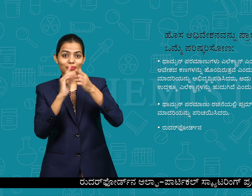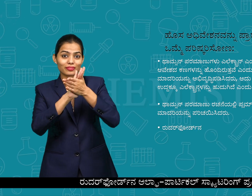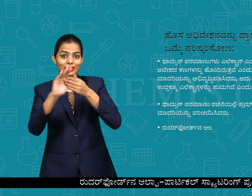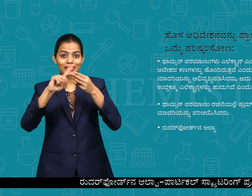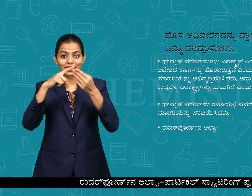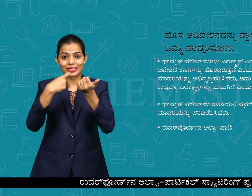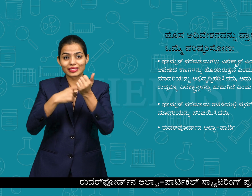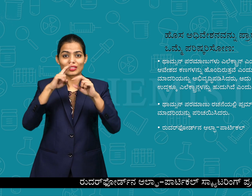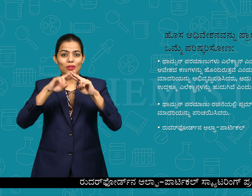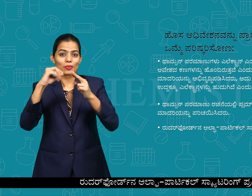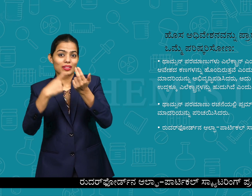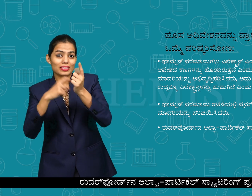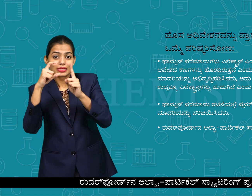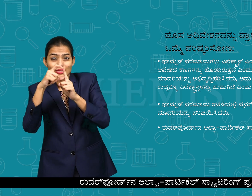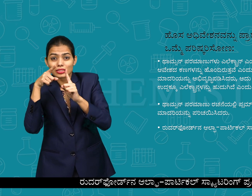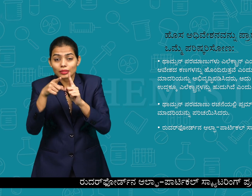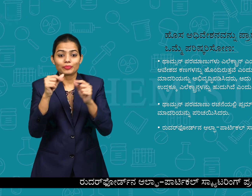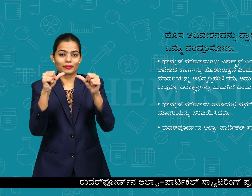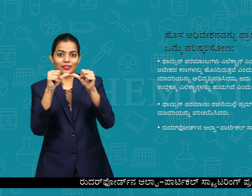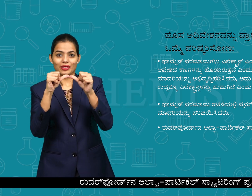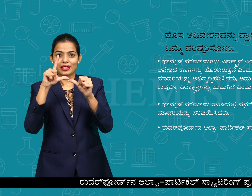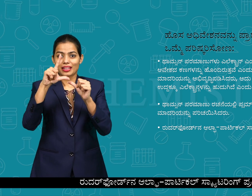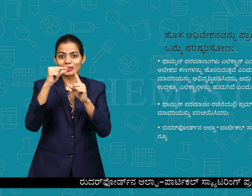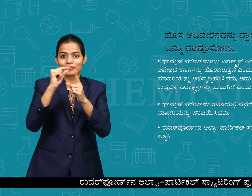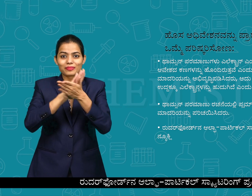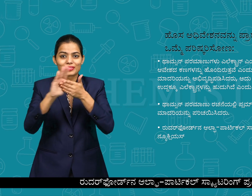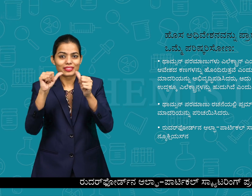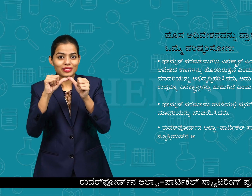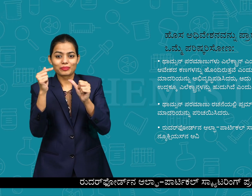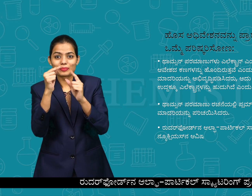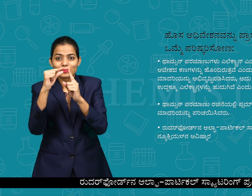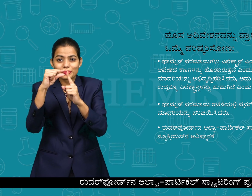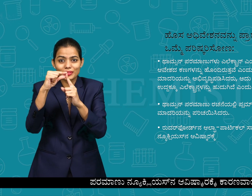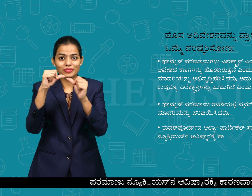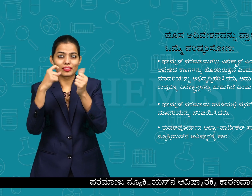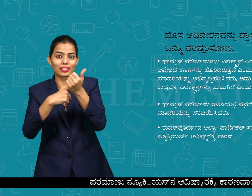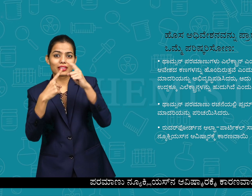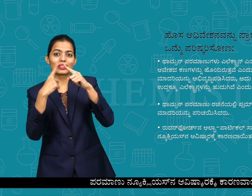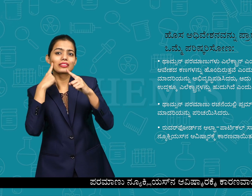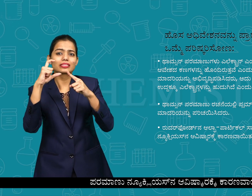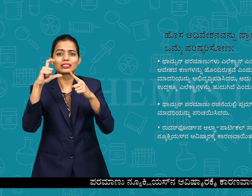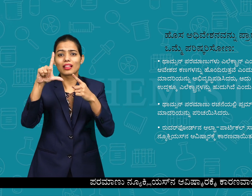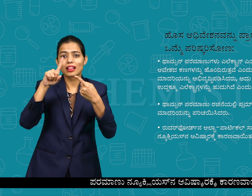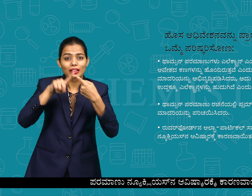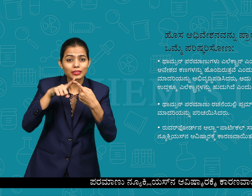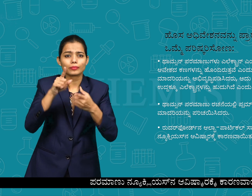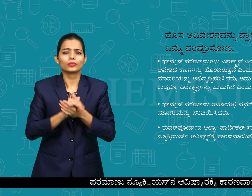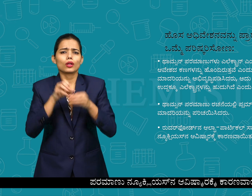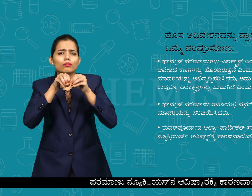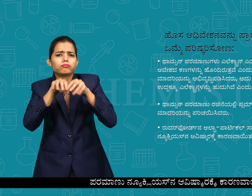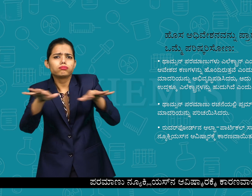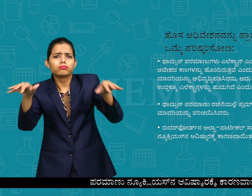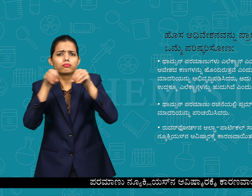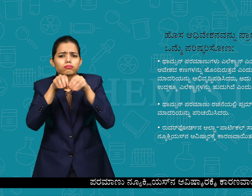ರುದರ್ ಫೋರ್ಡ್ನ ಅಲ್ಫಾ ಪಾರ್ಟಿಕಲ್ ಸ್ಕ್ಯಾಟರಿಂಗ್ ಪ್ರಯೋಗವು ಪರಮಾಣು ನ್ಯೂಕ್ಲಿಯಸ್ನ